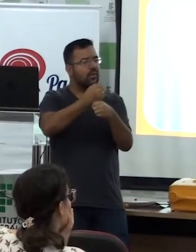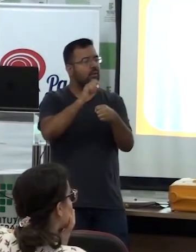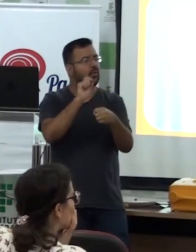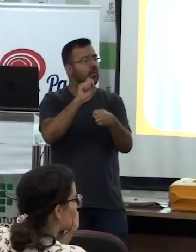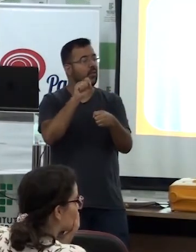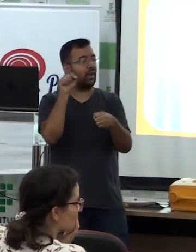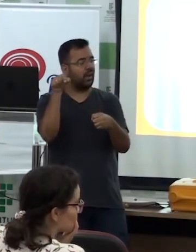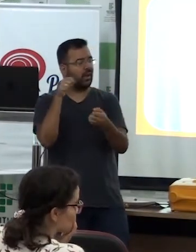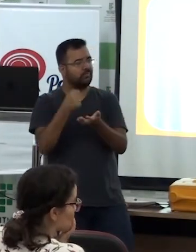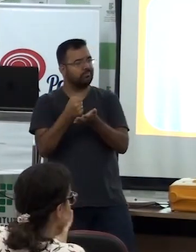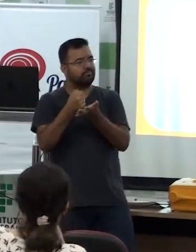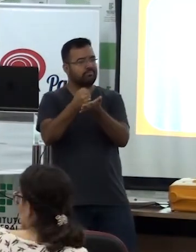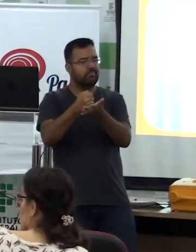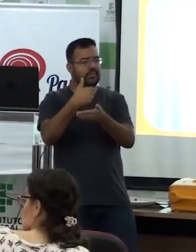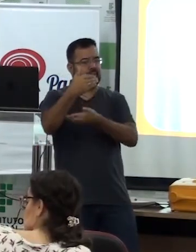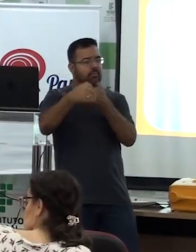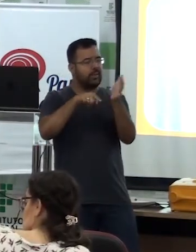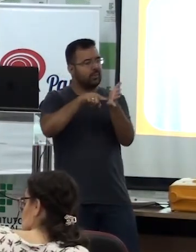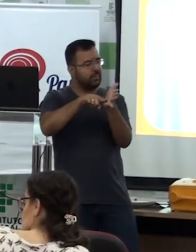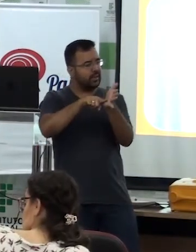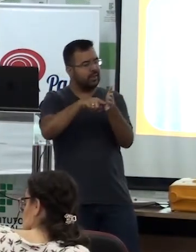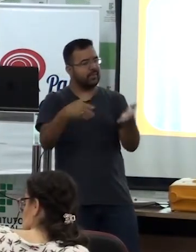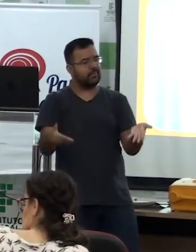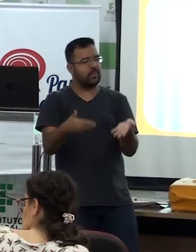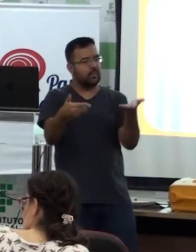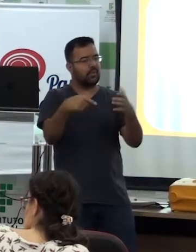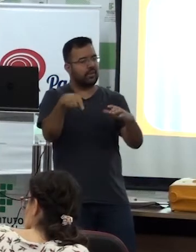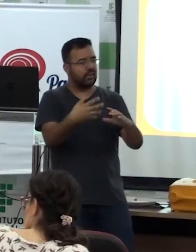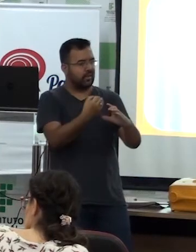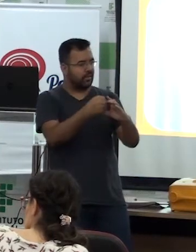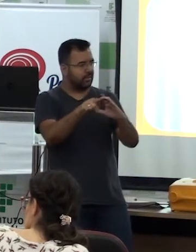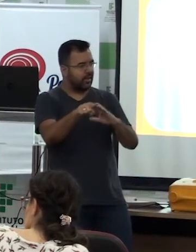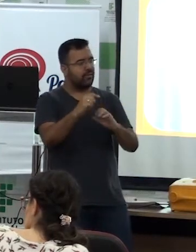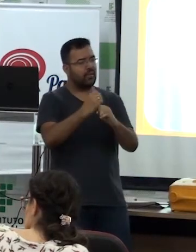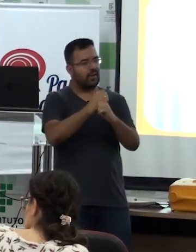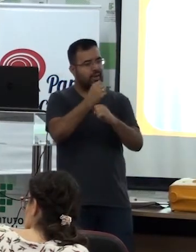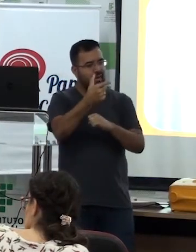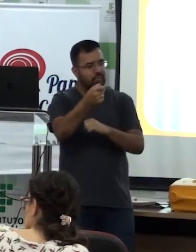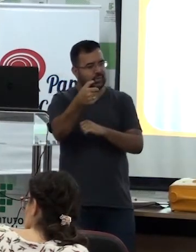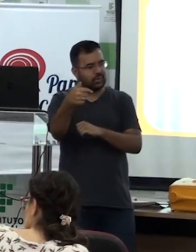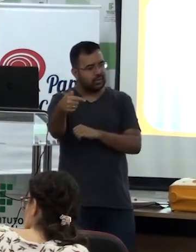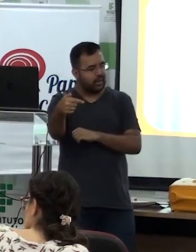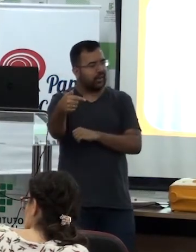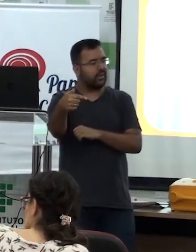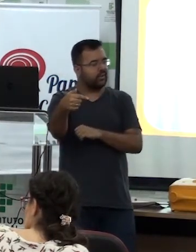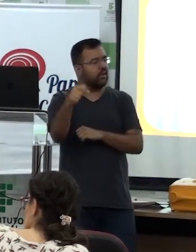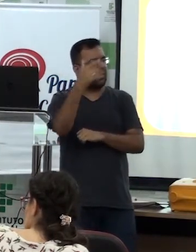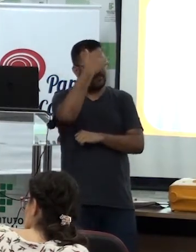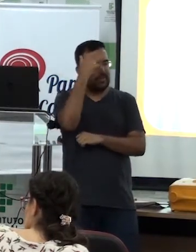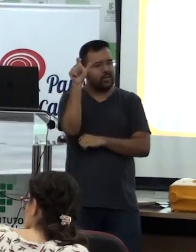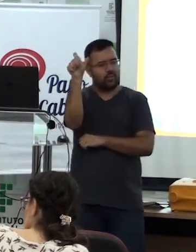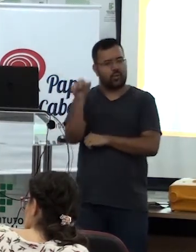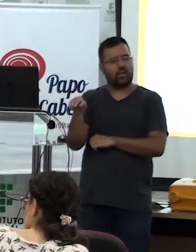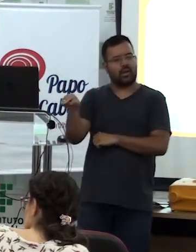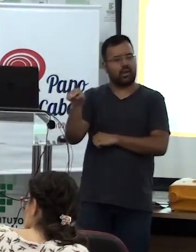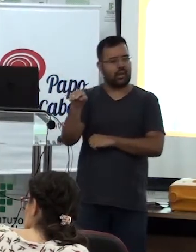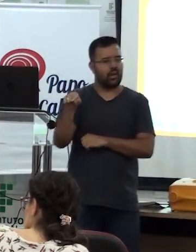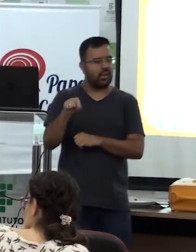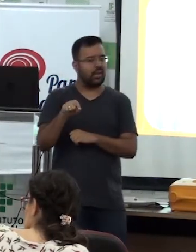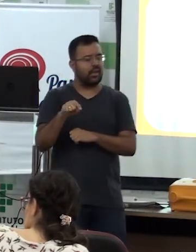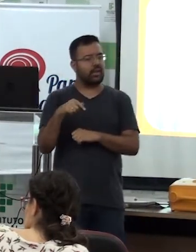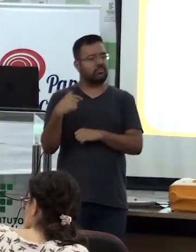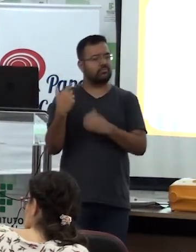Para o desenvolvimento e promoção da pesquisa do CEFOR, no ano de 2017, essa pessoa, ela se